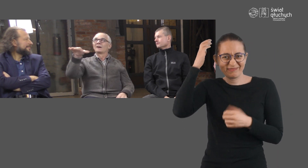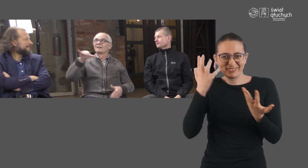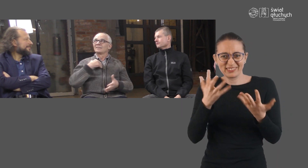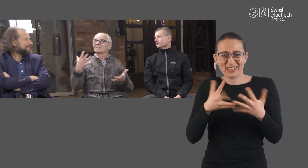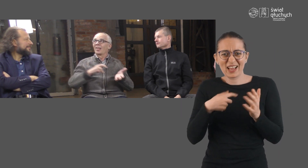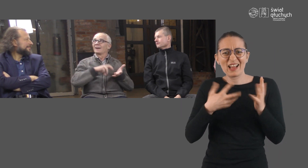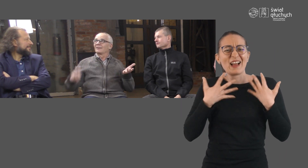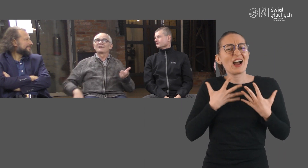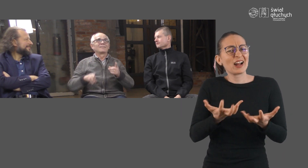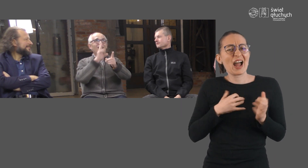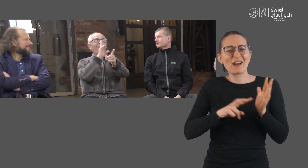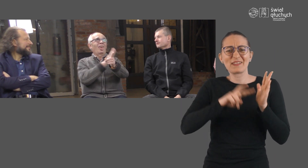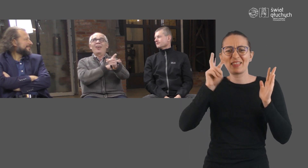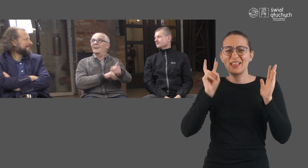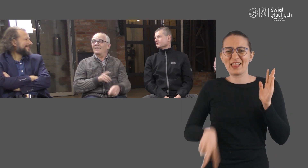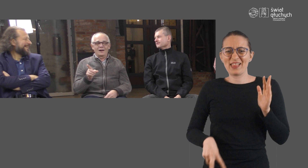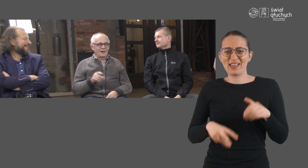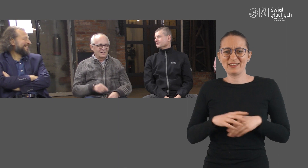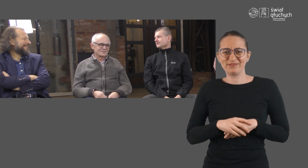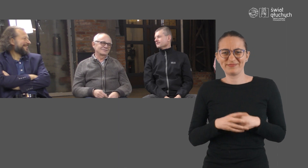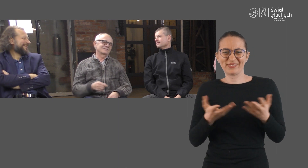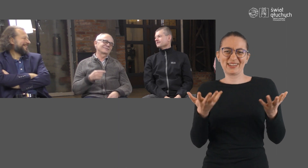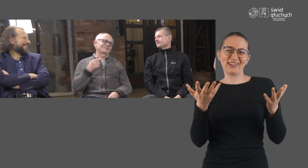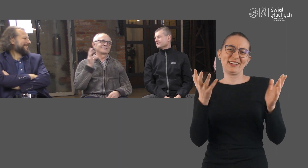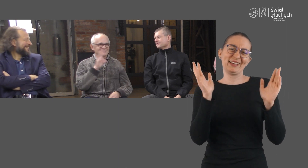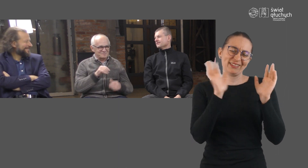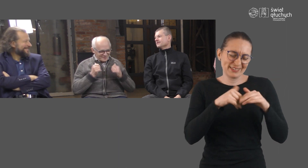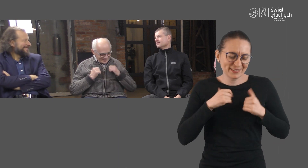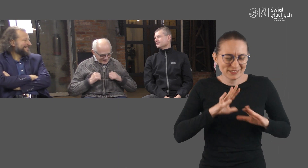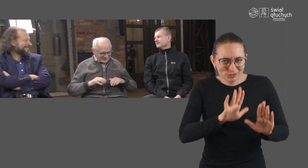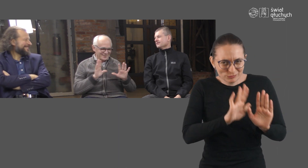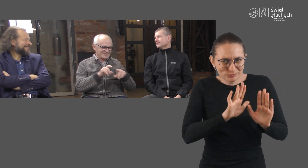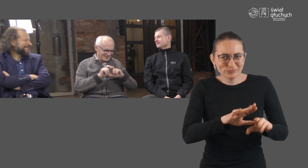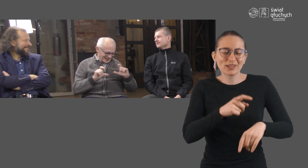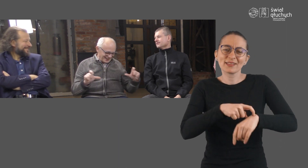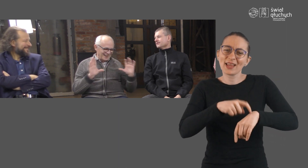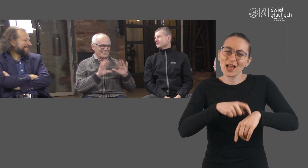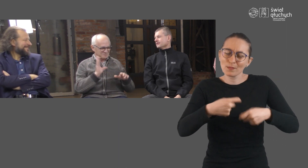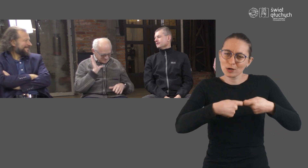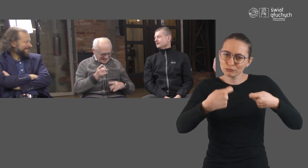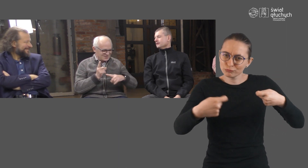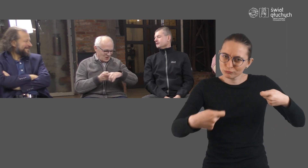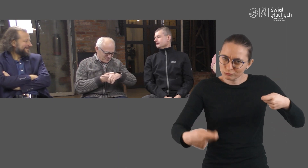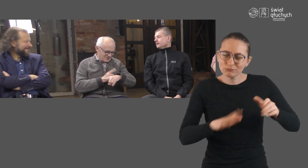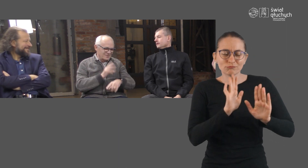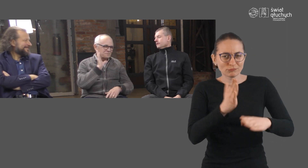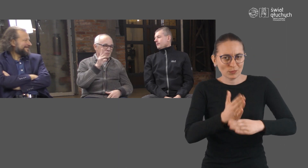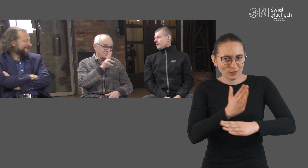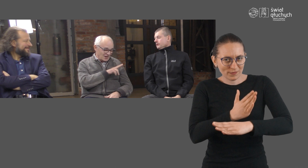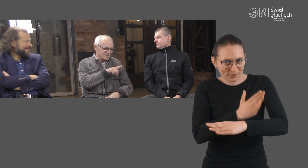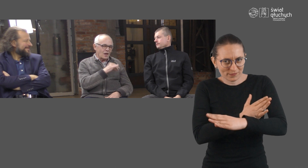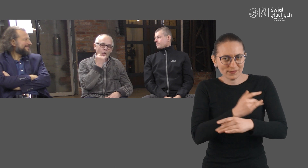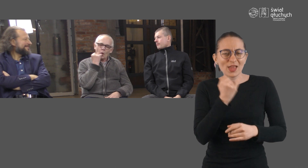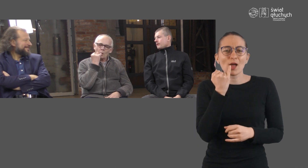rysunki trudne, to wszystko. I mamo, ja chcę zrezygnować, przecież to się nie nadaje dla mnie. Spokojnie, z czasem się